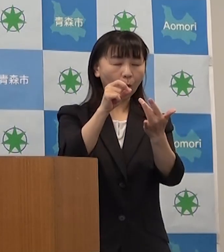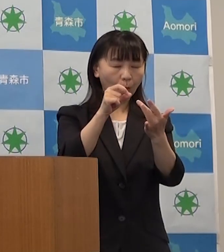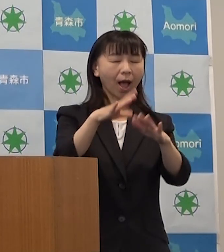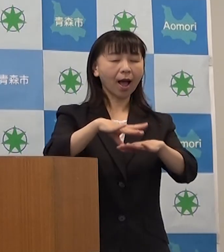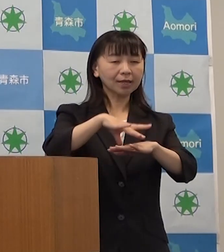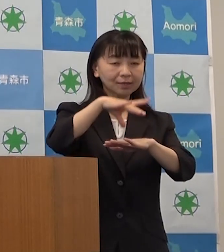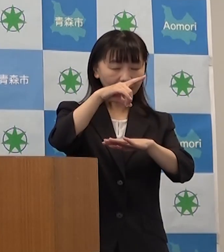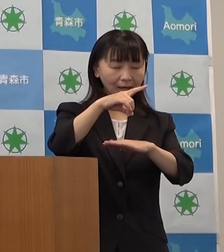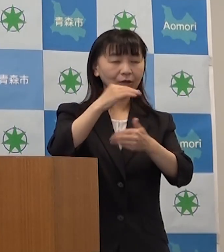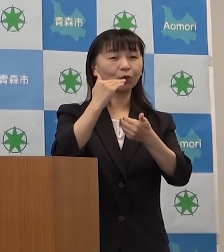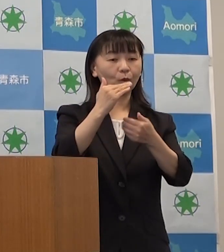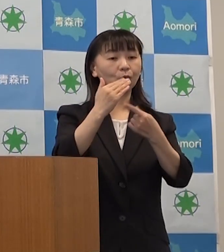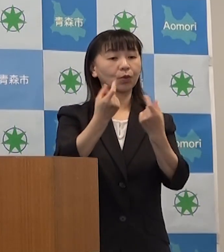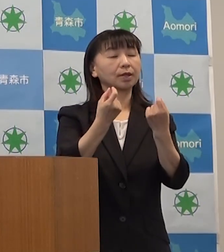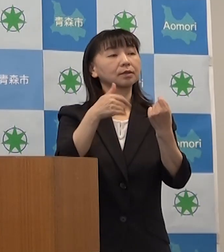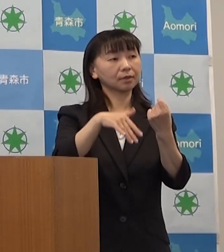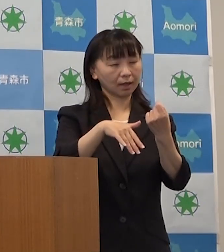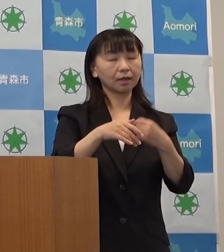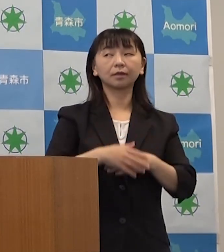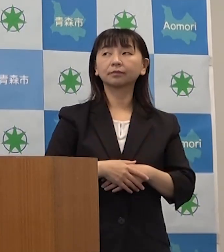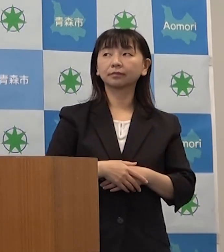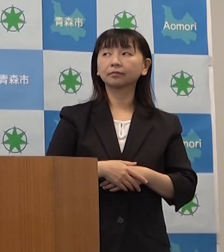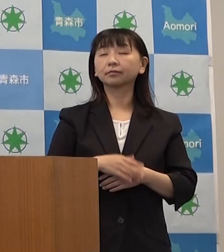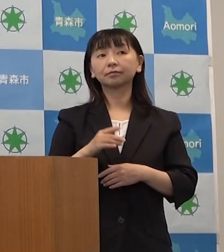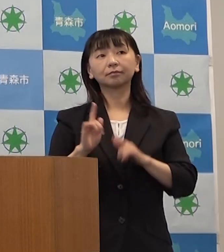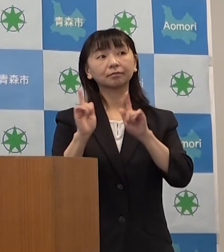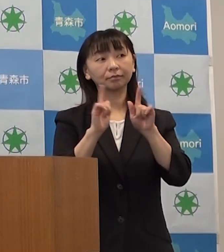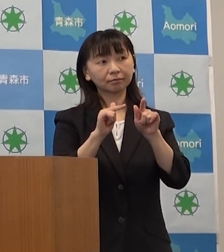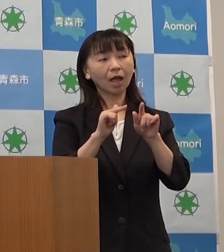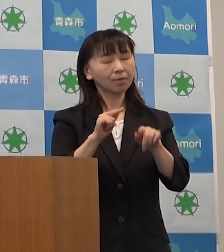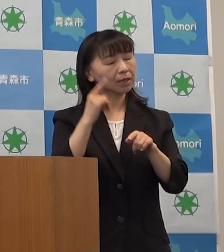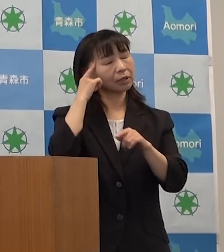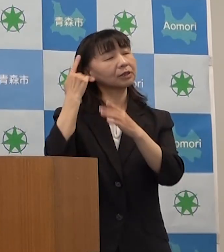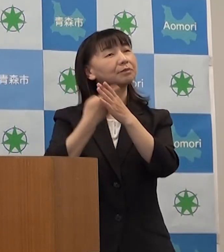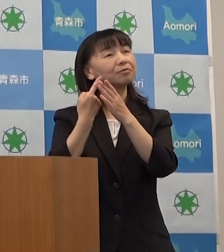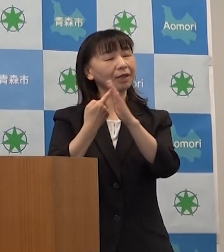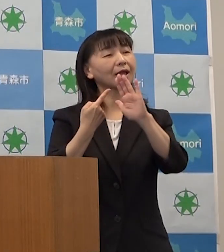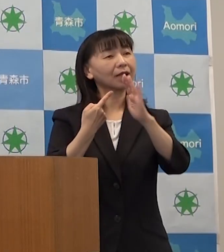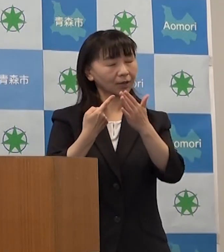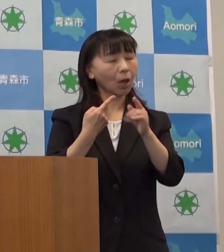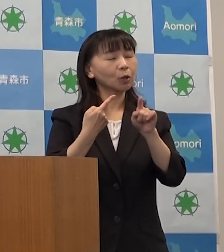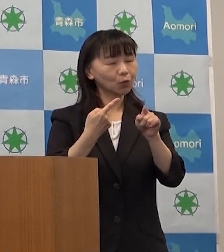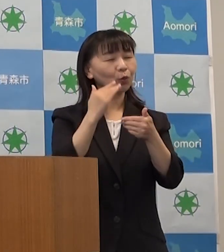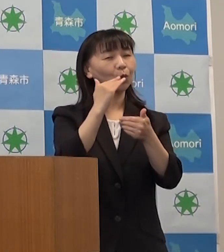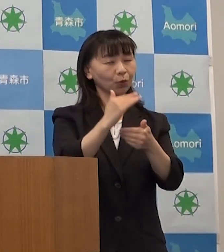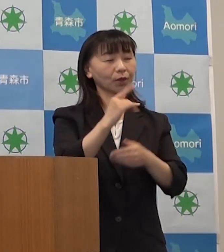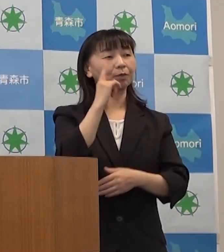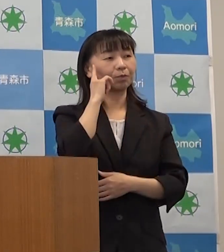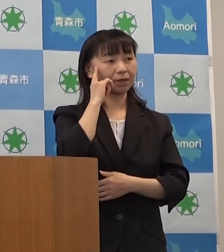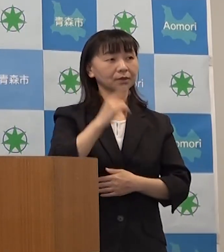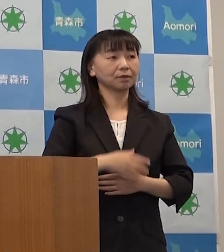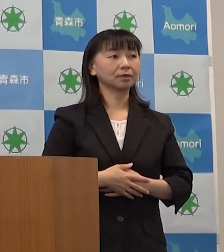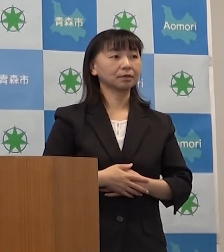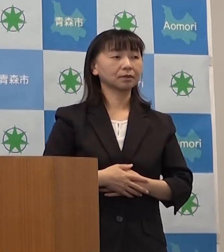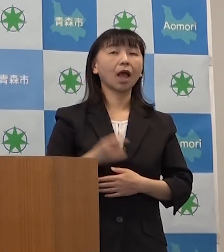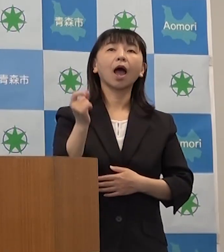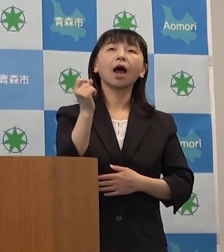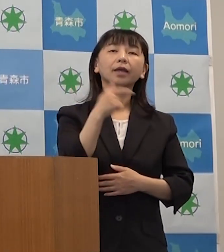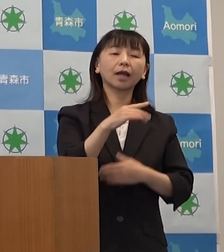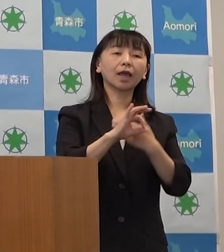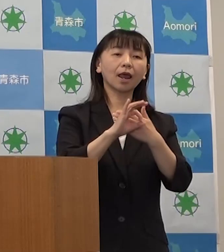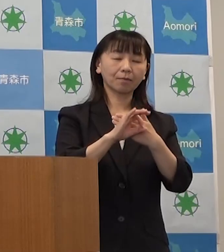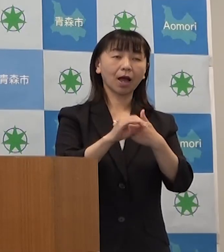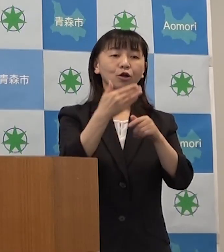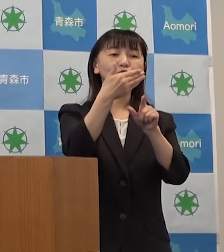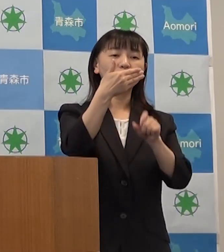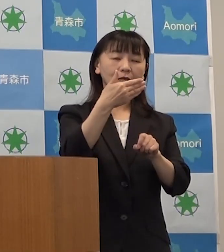してるってことですよね。 まあ、全くそういう意識はなかったですけども、うん、そういうことなんだと思います。 で、早ければ9月議会ということ